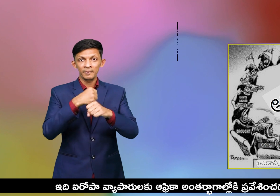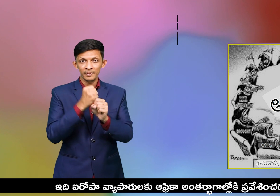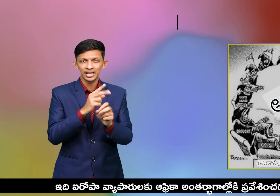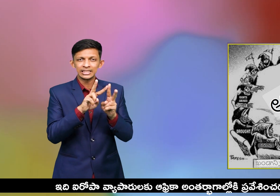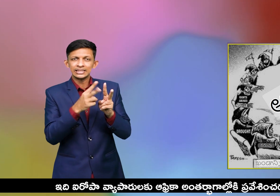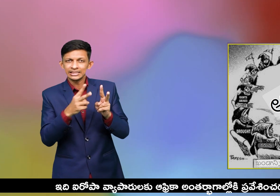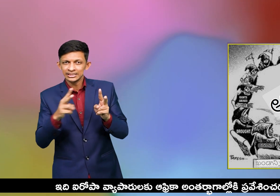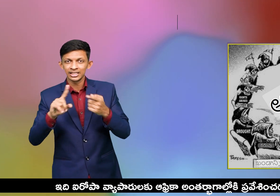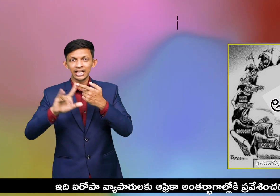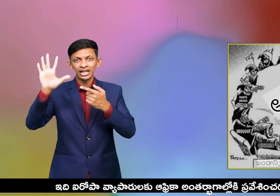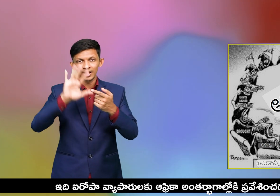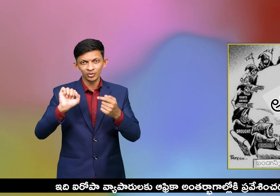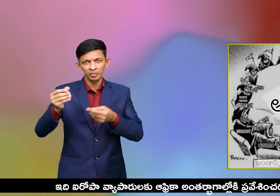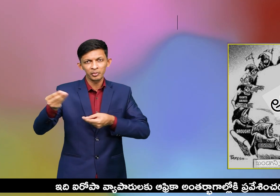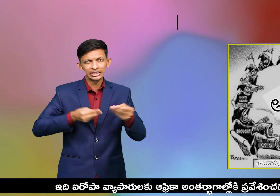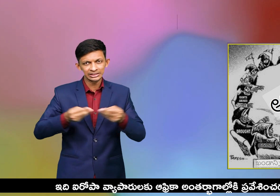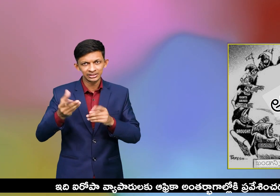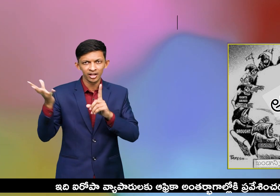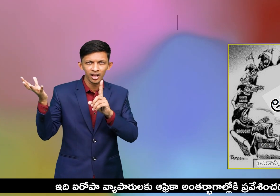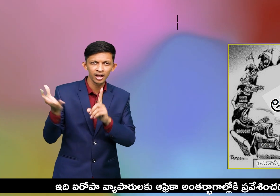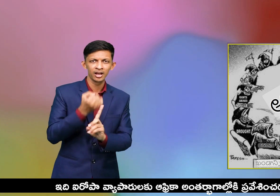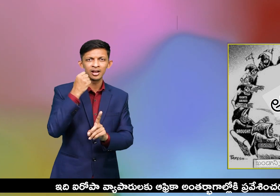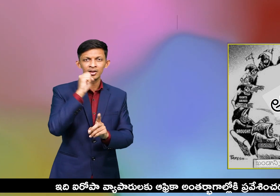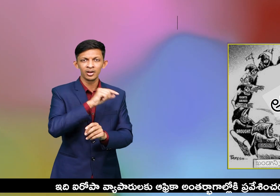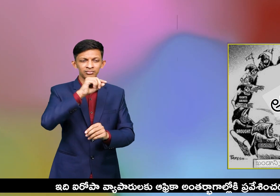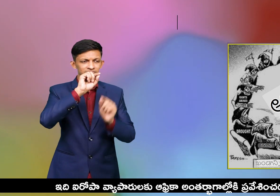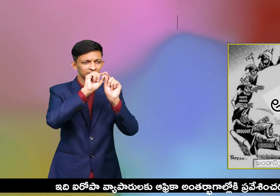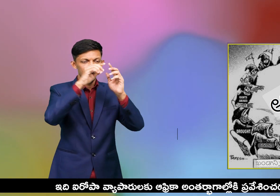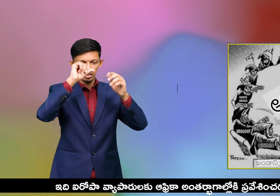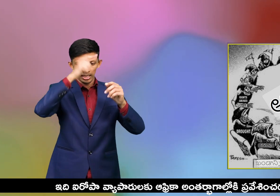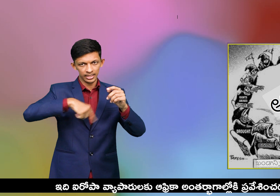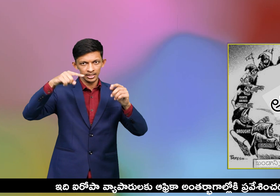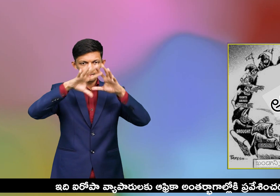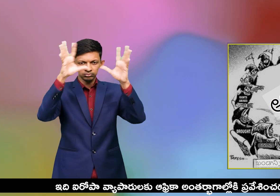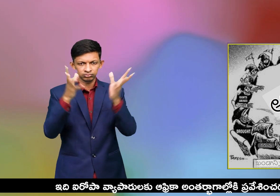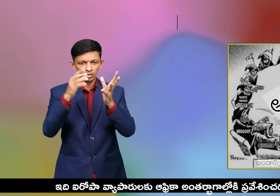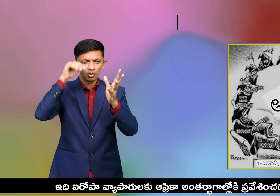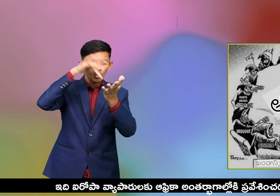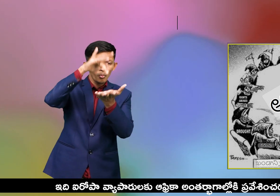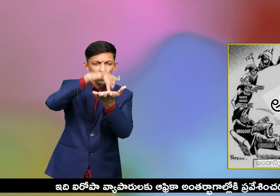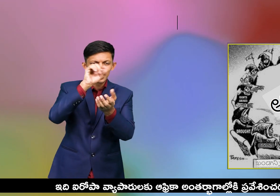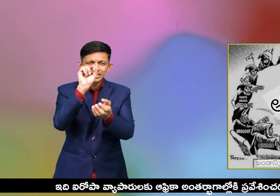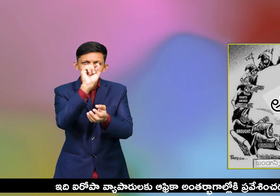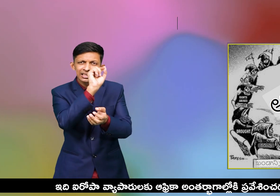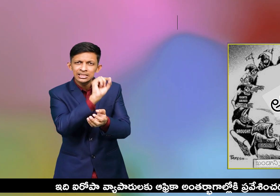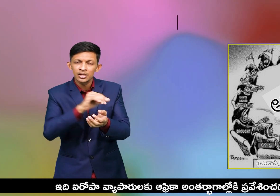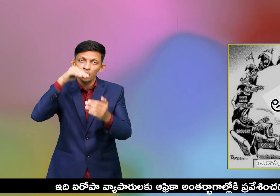ఇది ఐరోపా వ్యాపారులకు ఆఫ్రికా అంతర్భాగంలోకి ప్రవేశించడం కష్టతరం చేసింది.